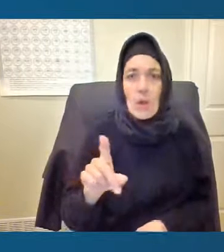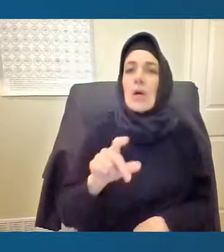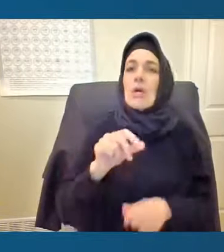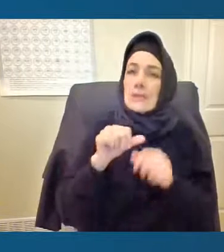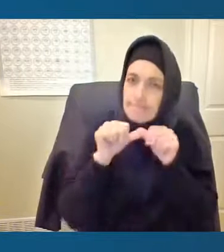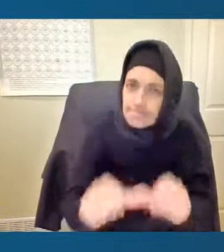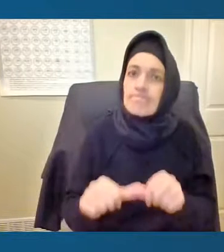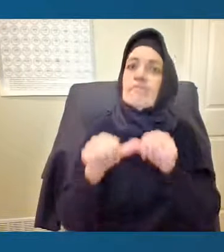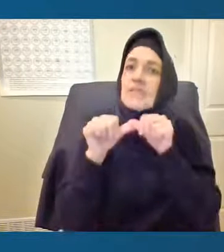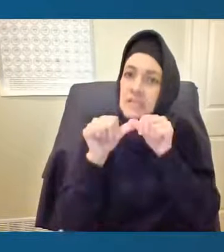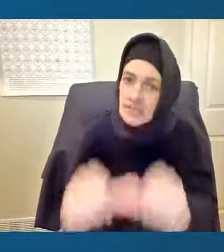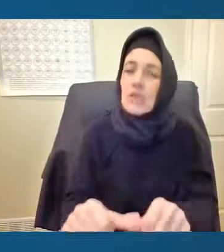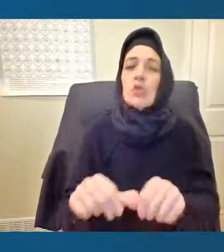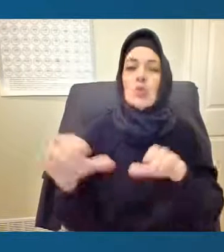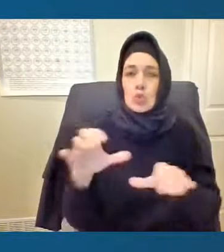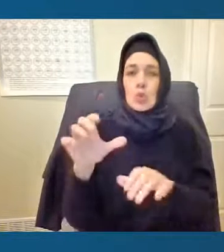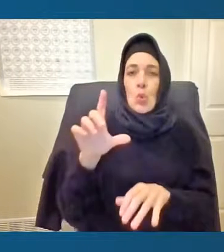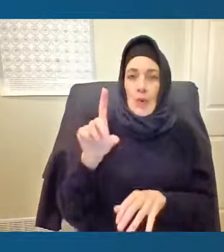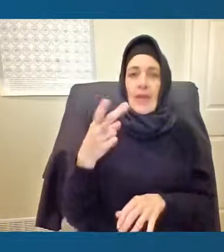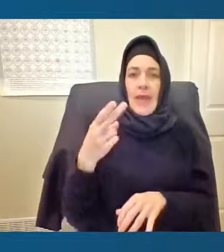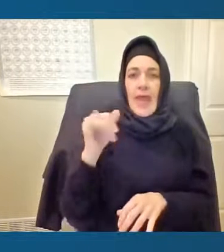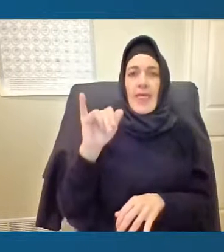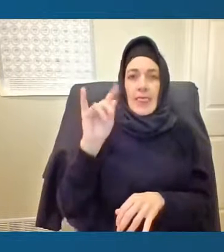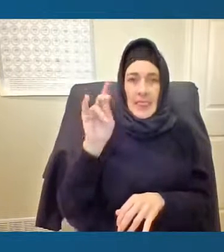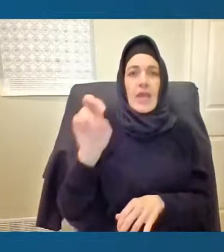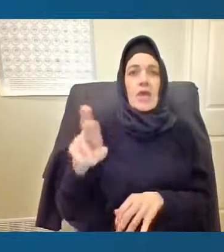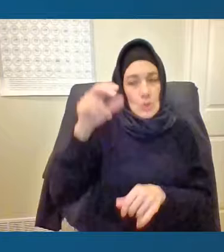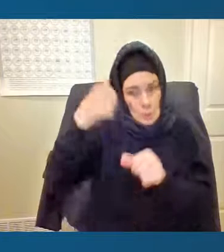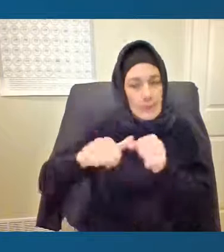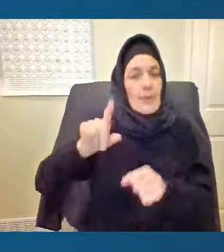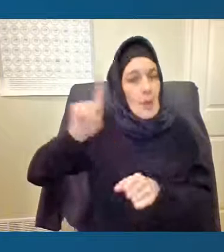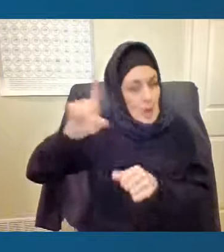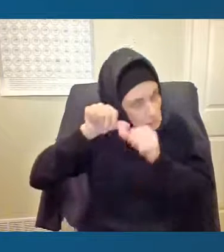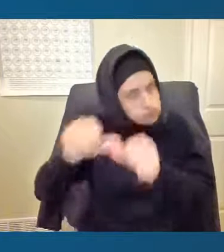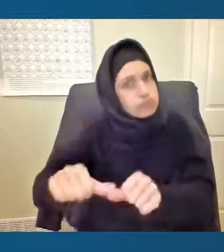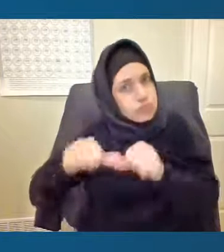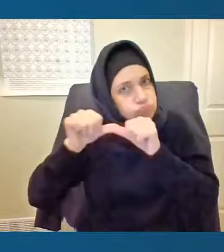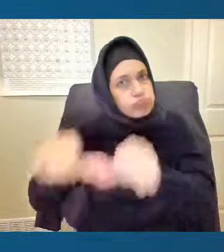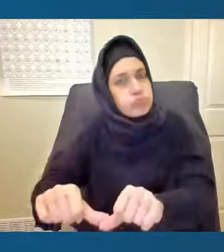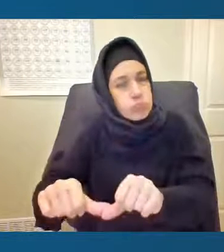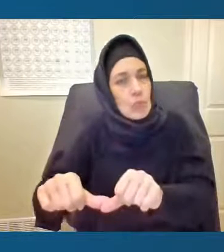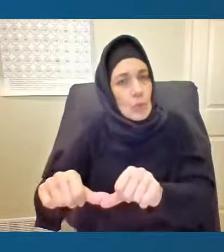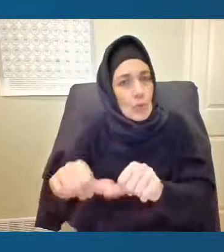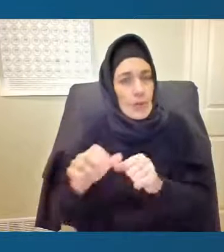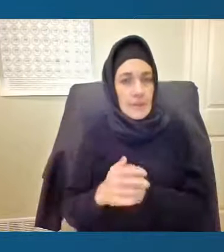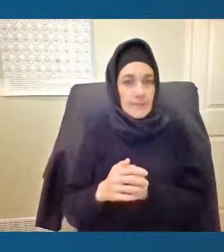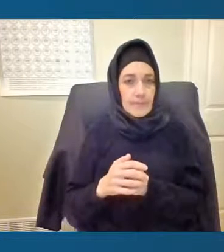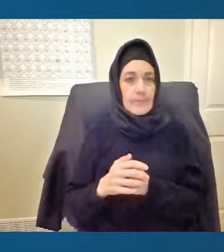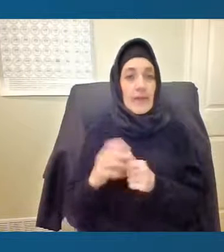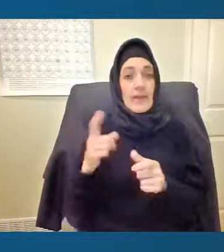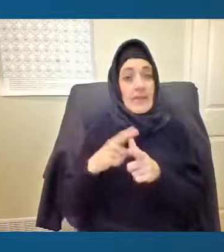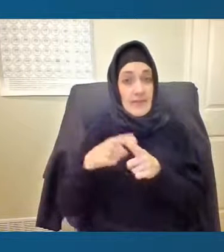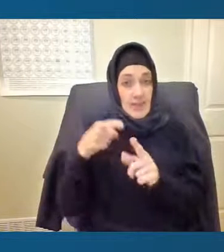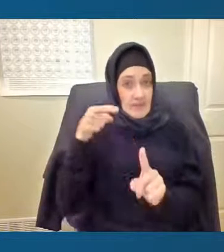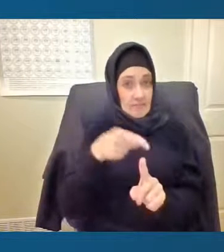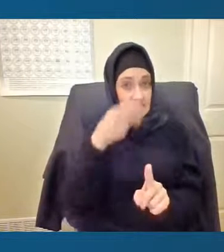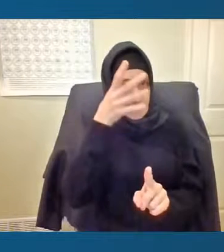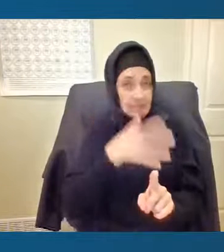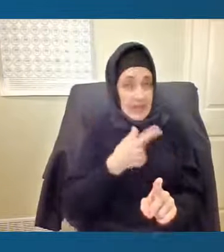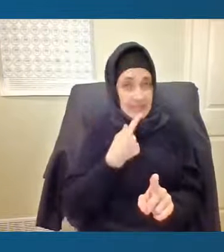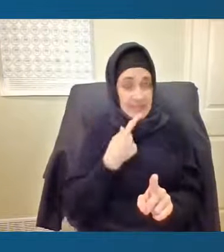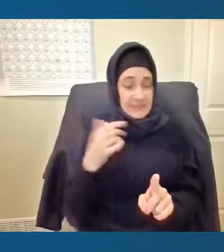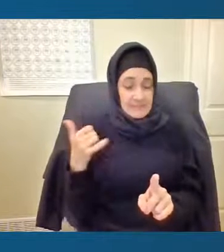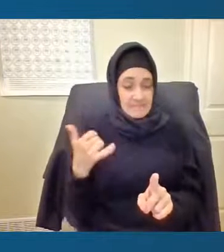of presence. He says next, لِأَنَّ غَفْلَتُكَ عَنْ وُجُودِ ذِكْرِهِ أَشَدُّ